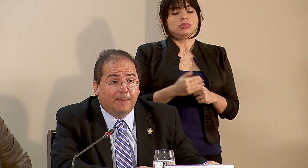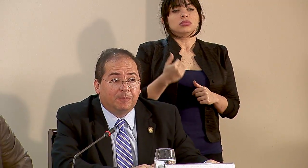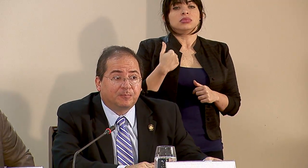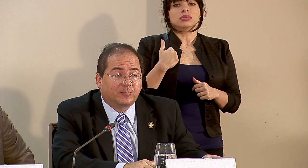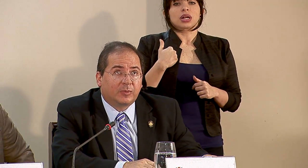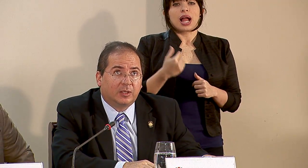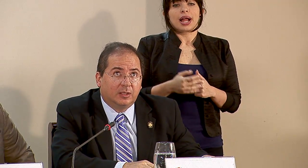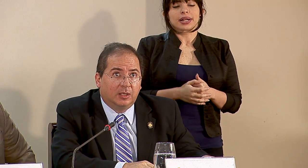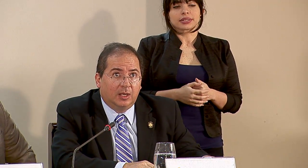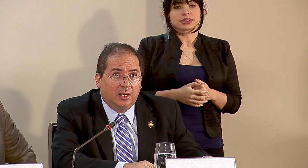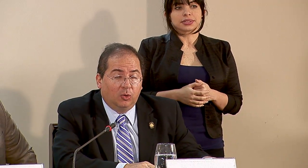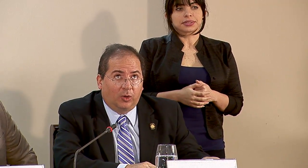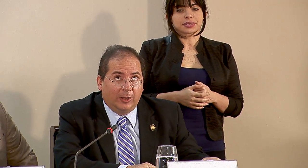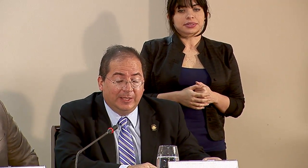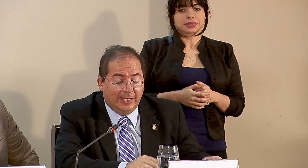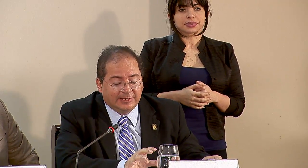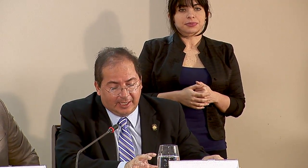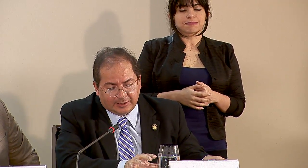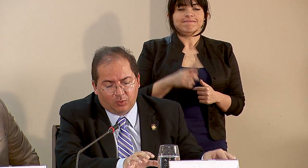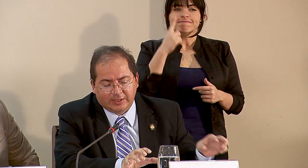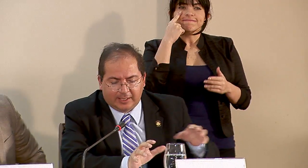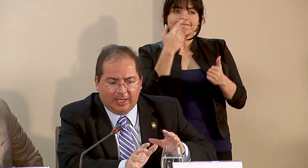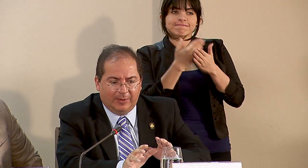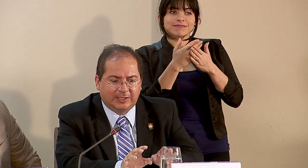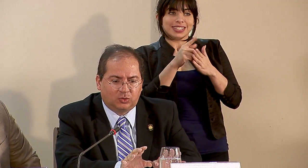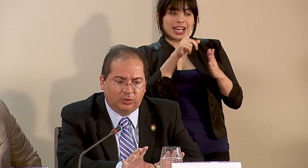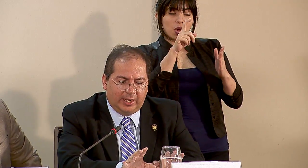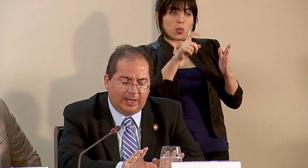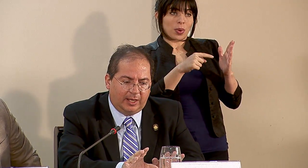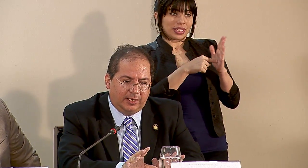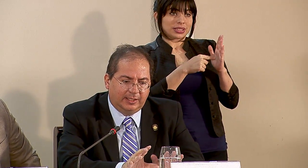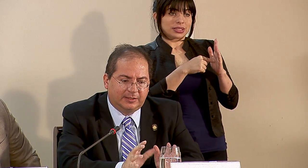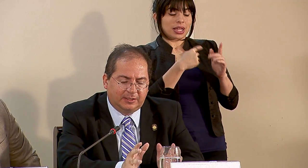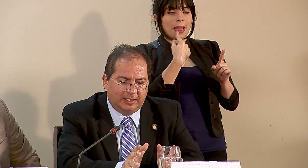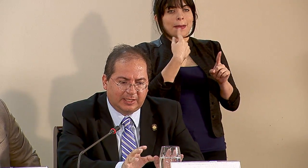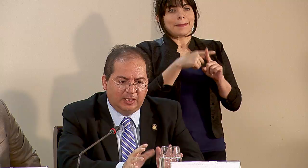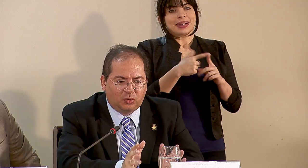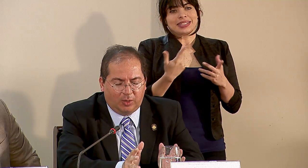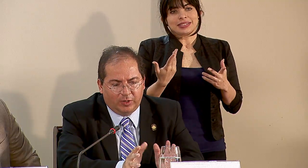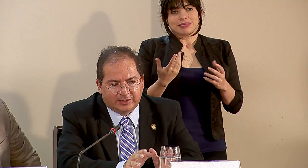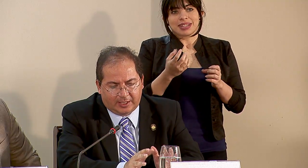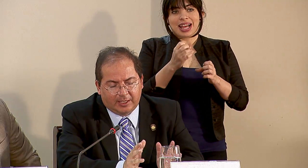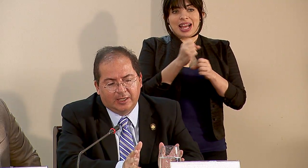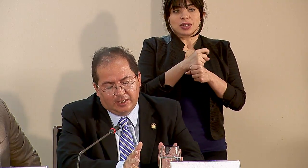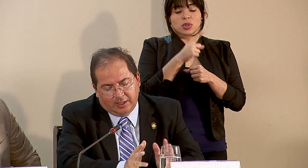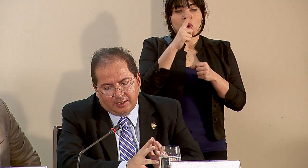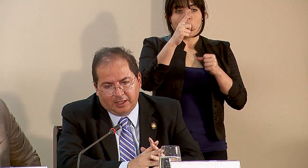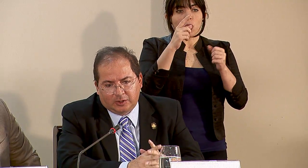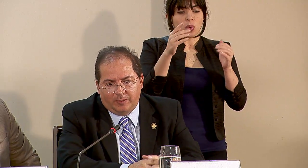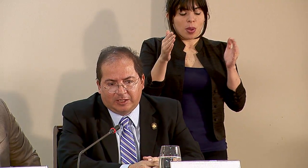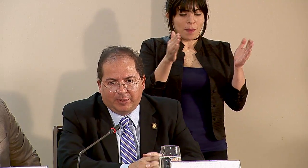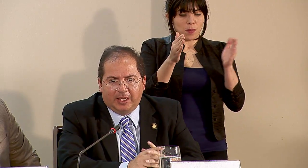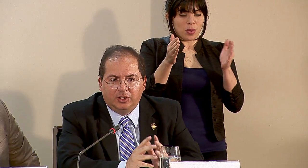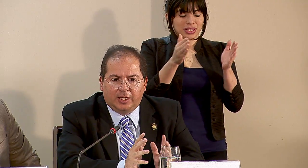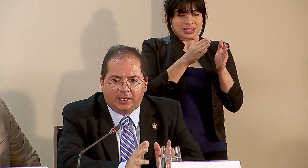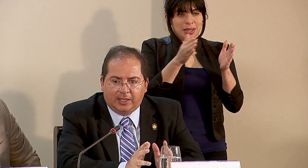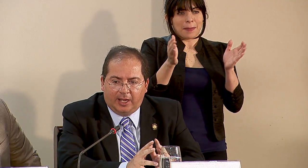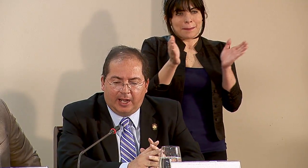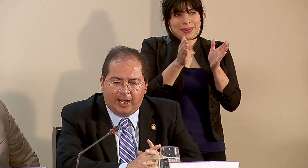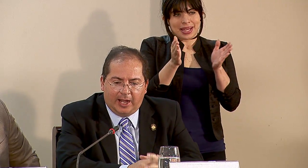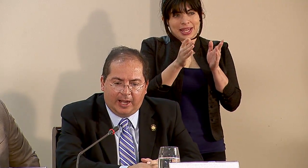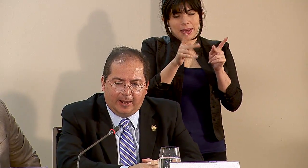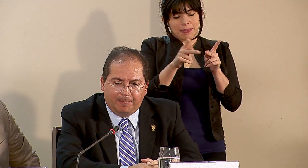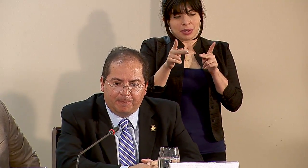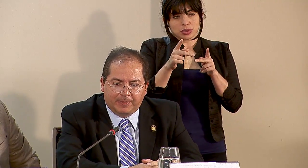hay una… lo que evidencia esa encuesta que además es una… es realizada entre una muestra relativamente pequeña